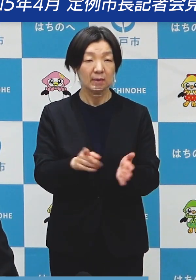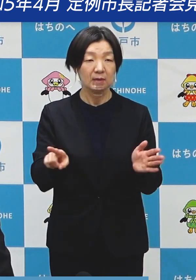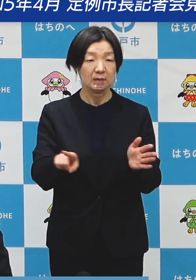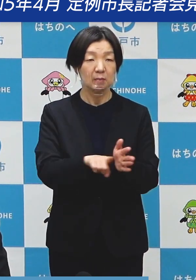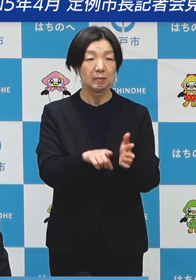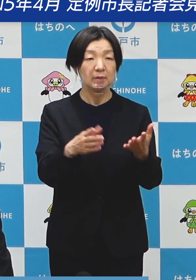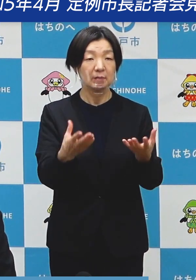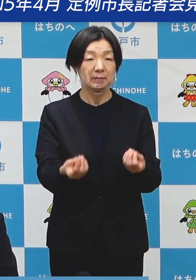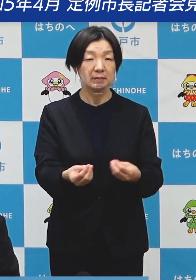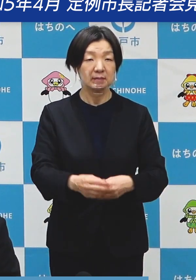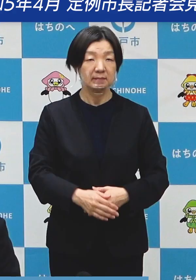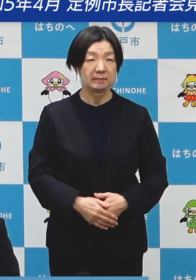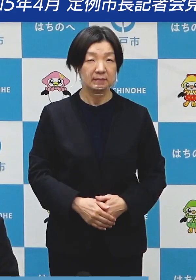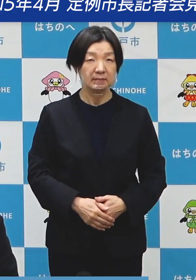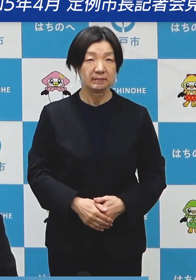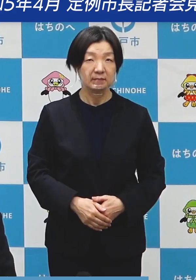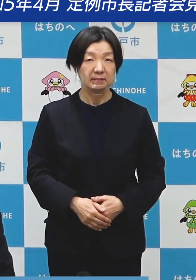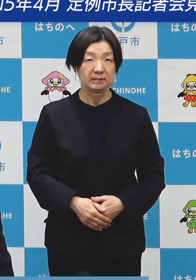です